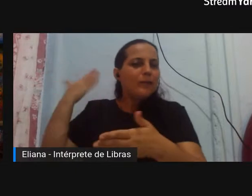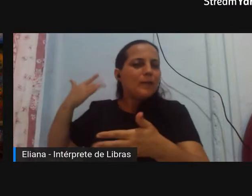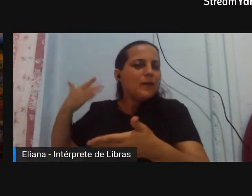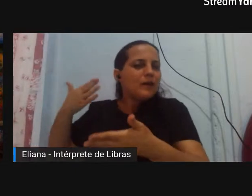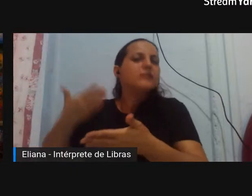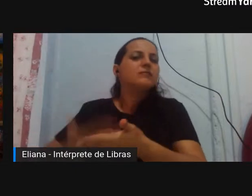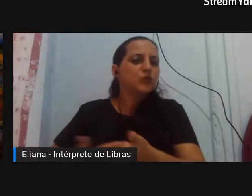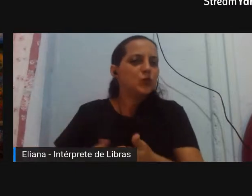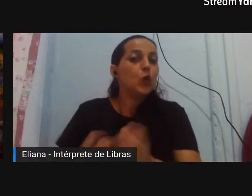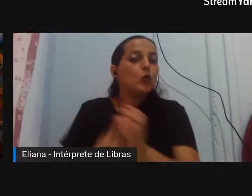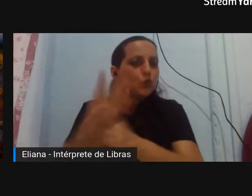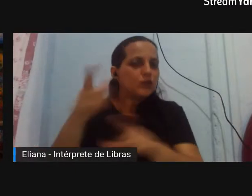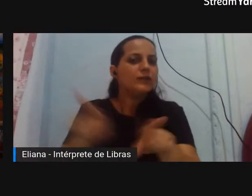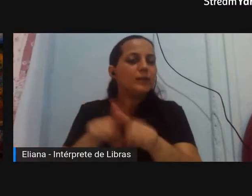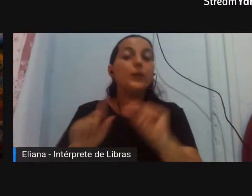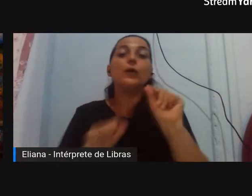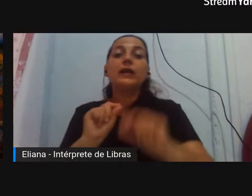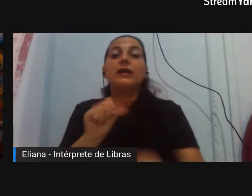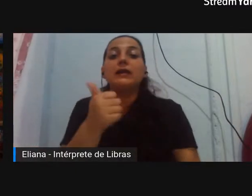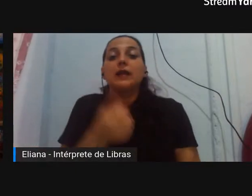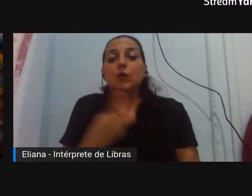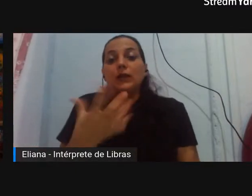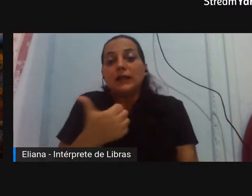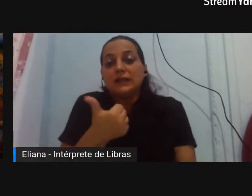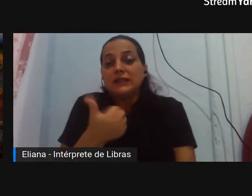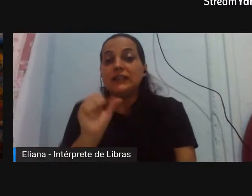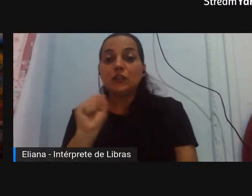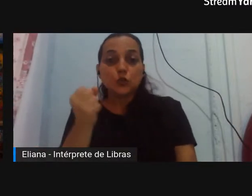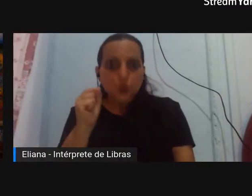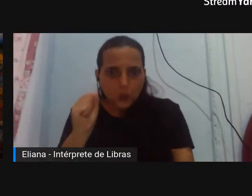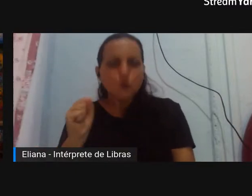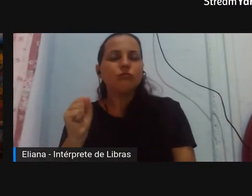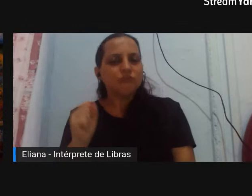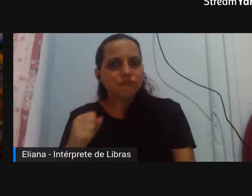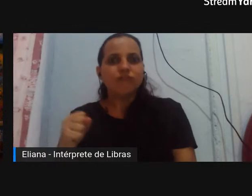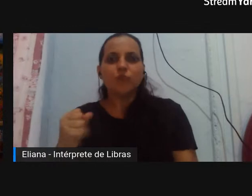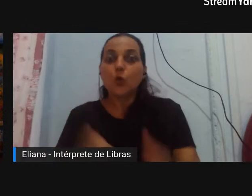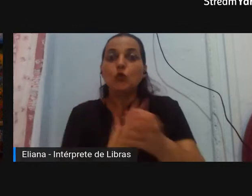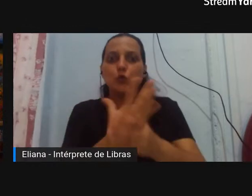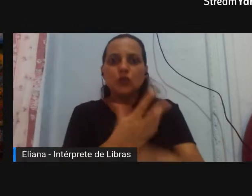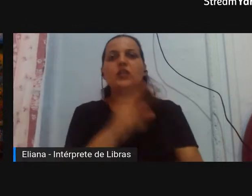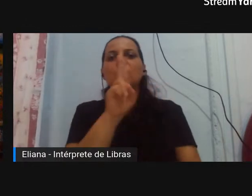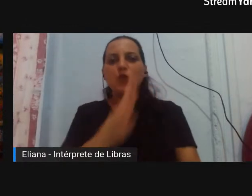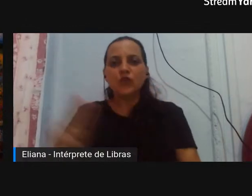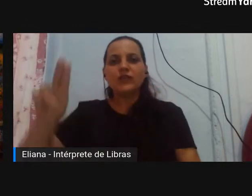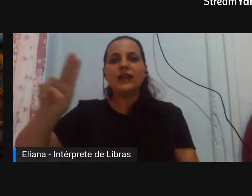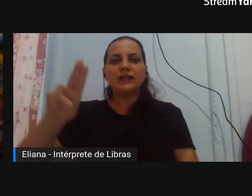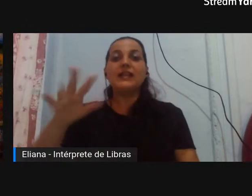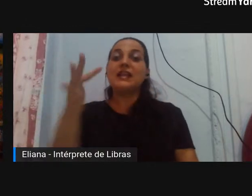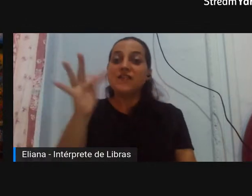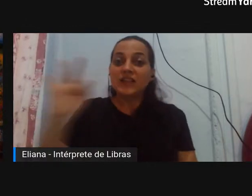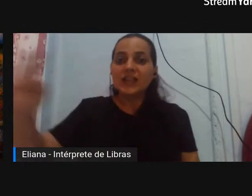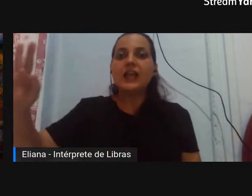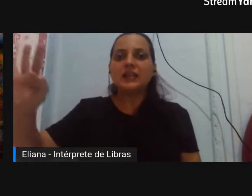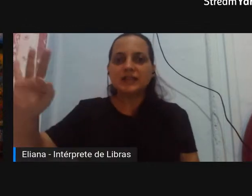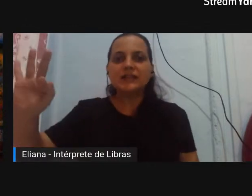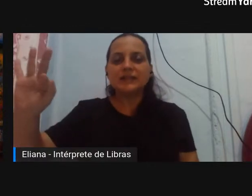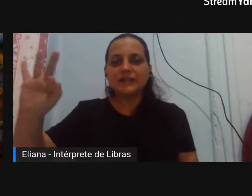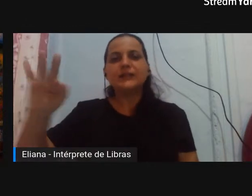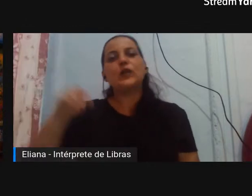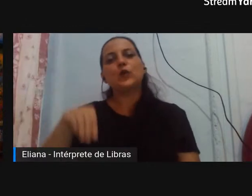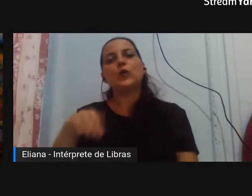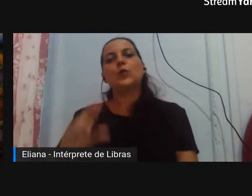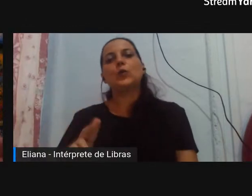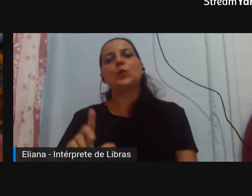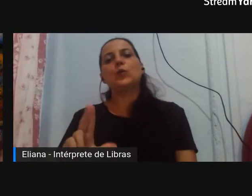nesse período, 18 novas universidades federais multicampi,